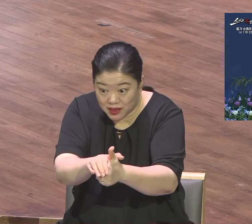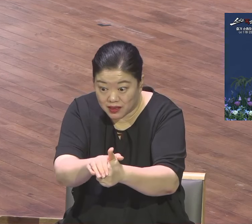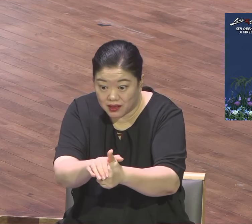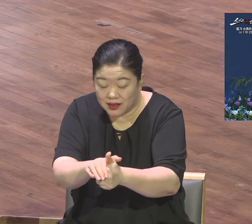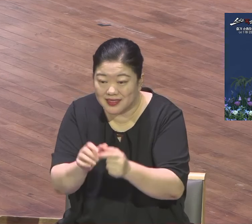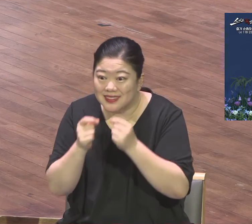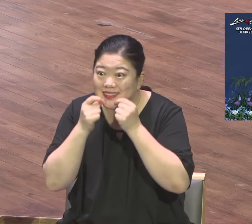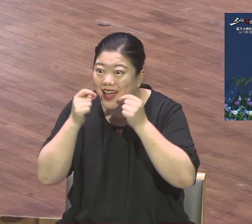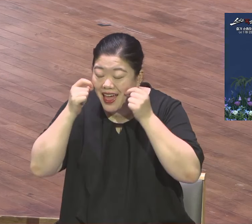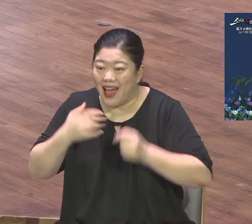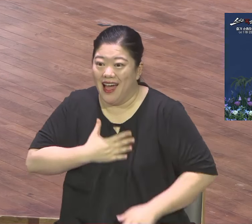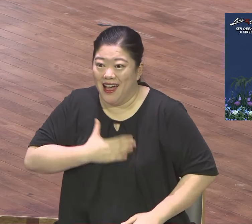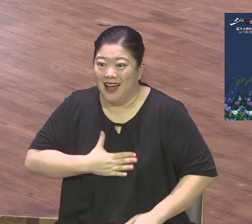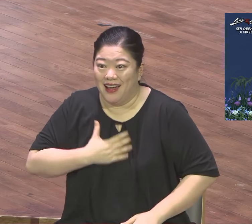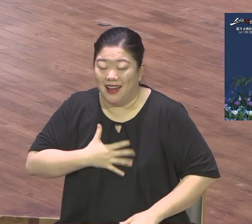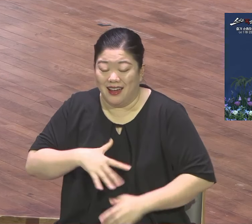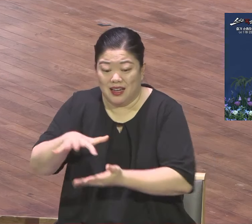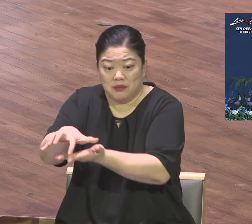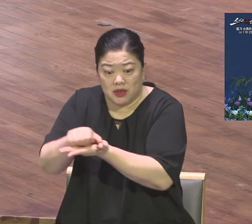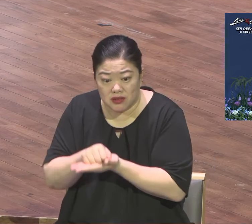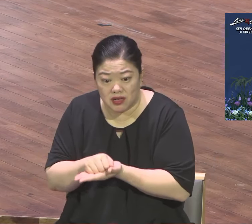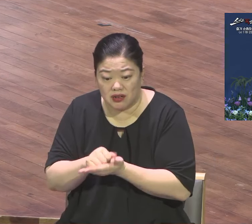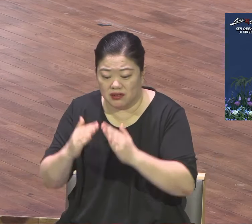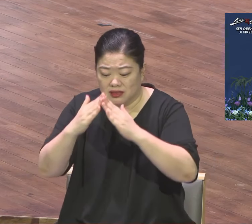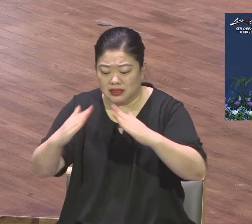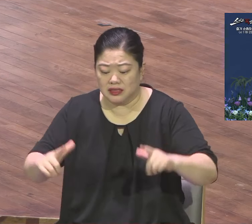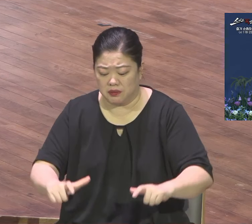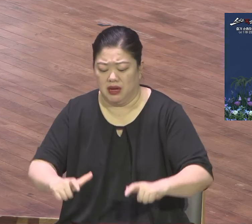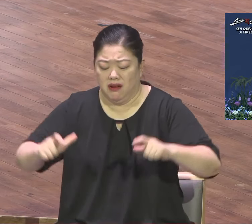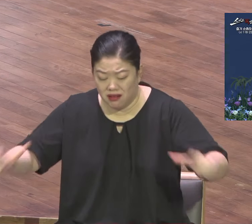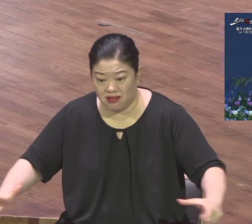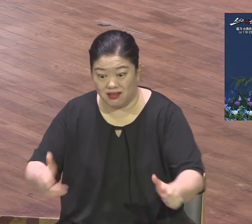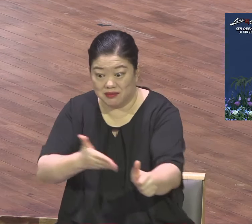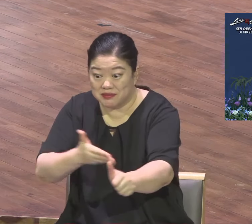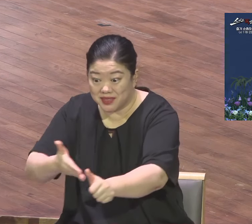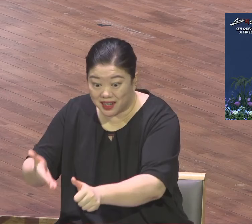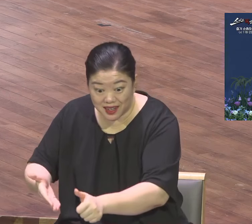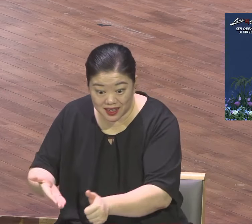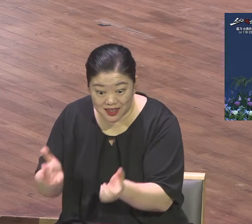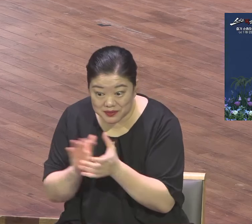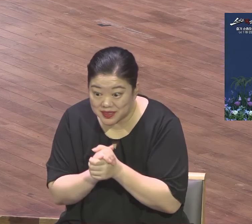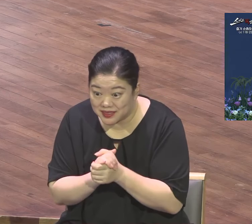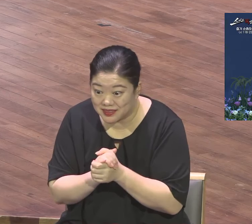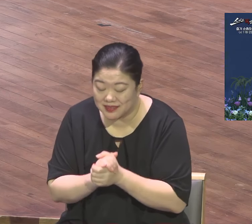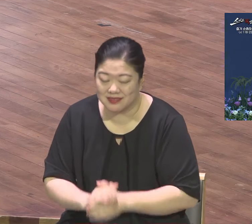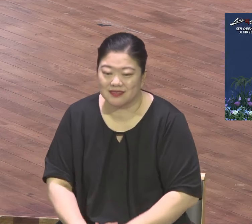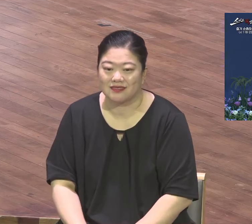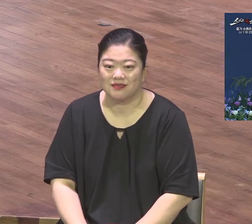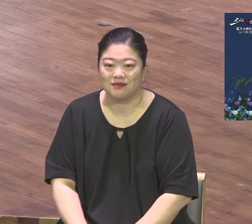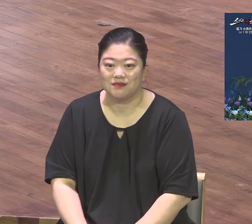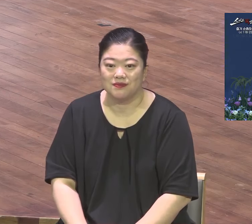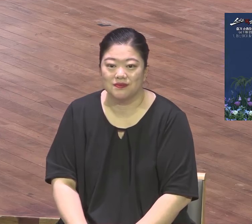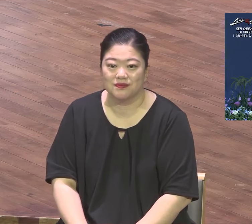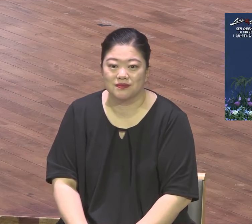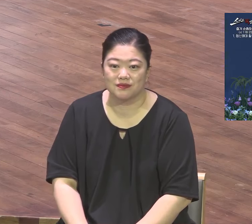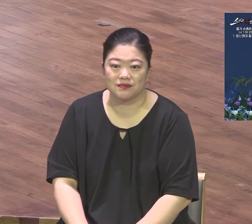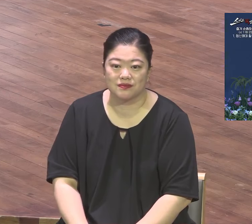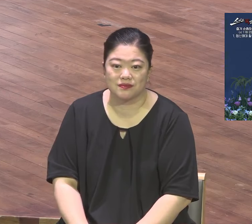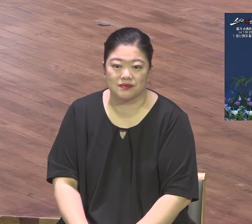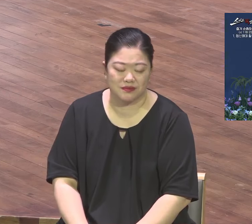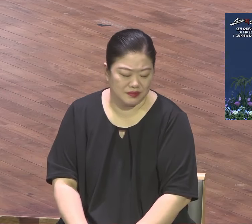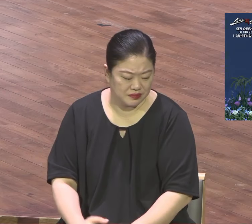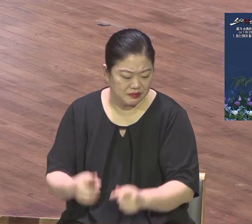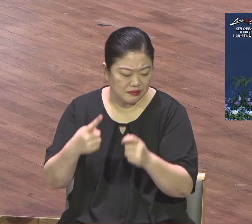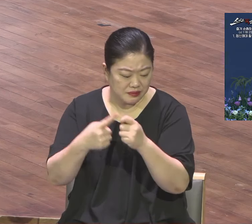장막터를 넓혀나가는 하나님의 사람들과 되시기를 주님으로 축복합니다. 그럼 첫째로 청산해야 할